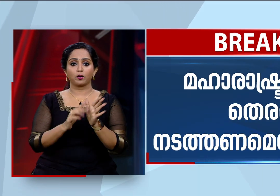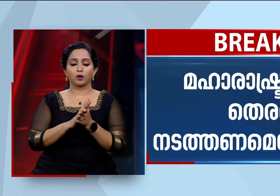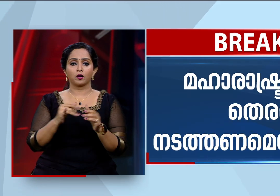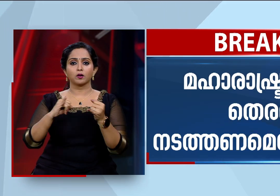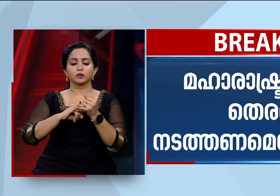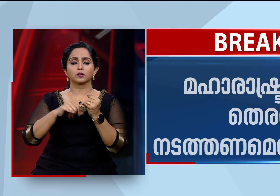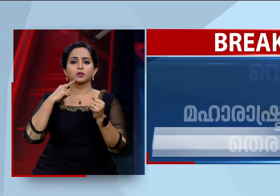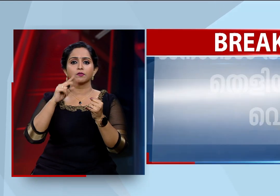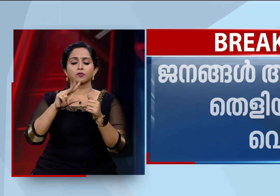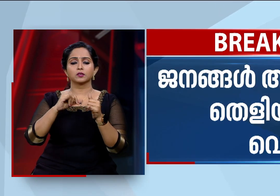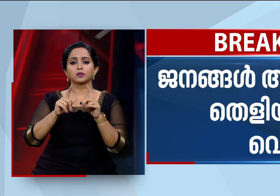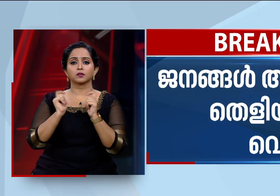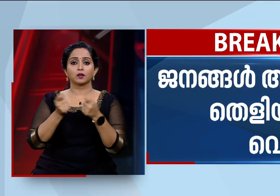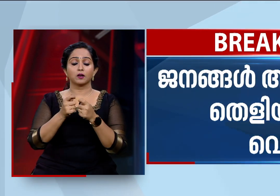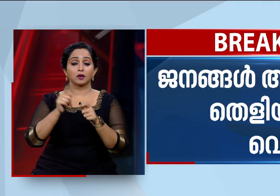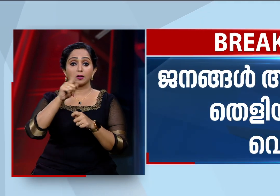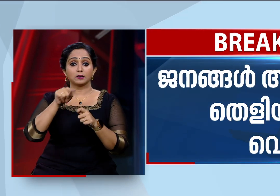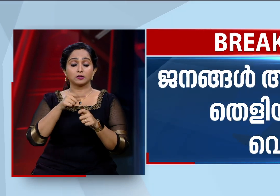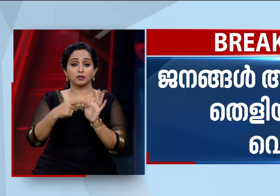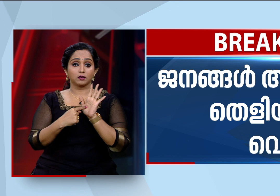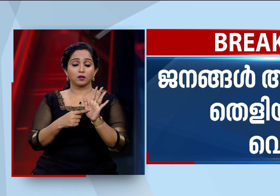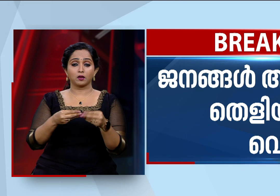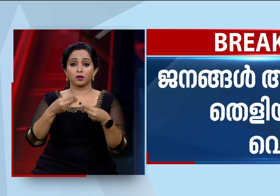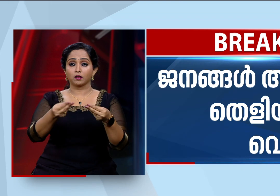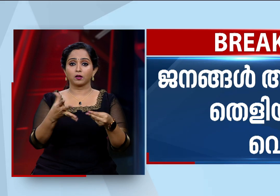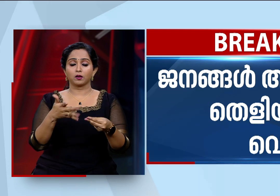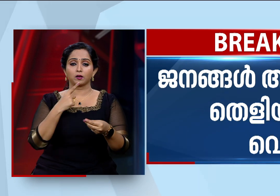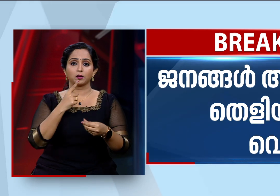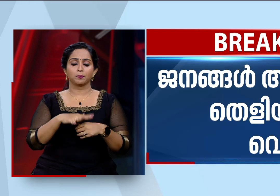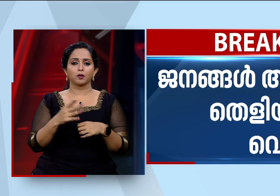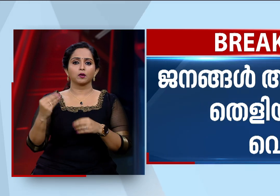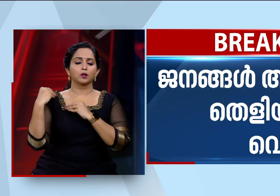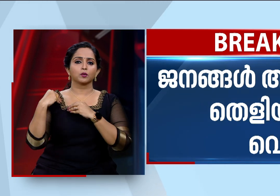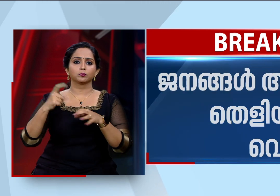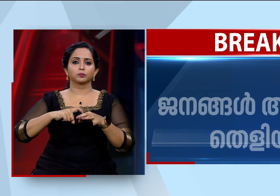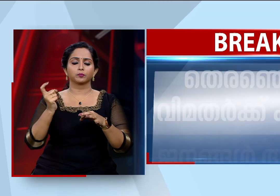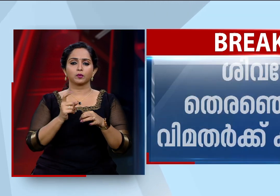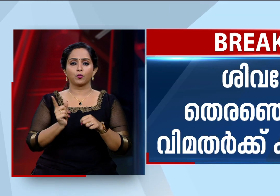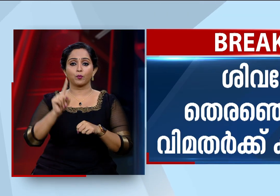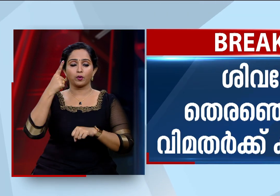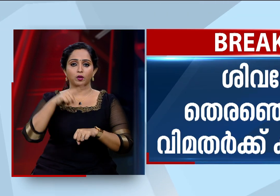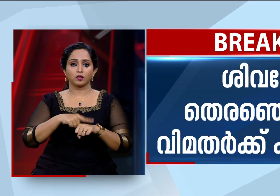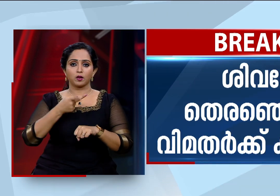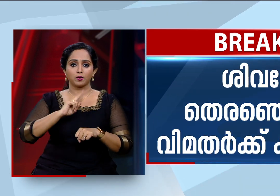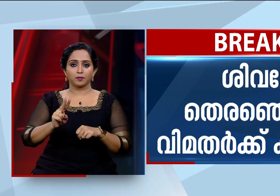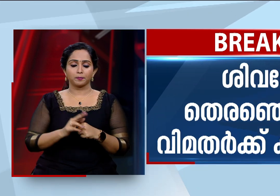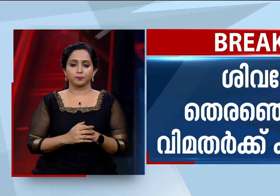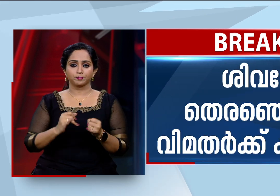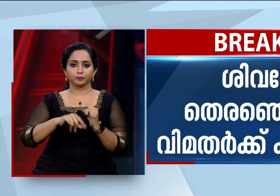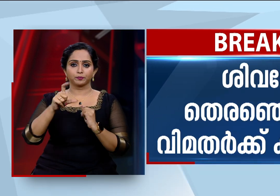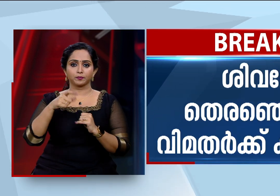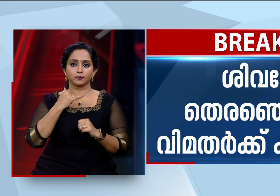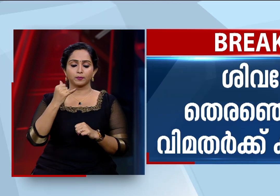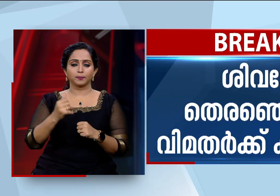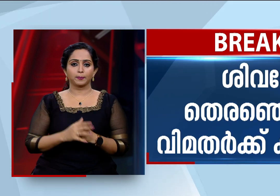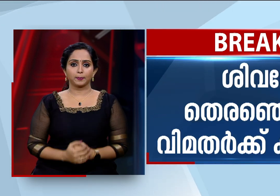വിമതർക്ക് കിട്ടില്ലെന്നും അദ്ദേഹം ആത്മവിശ്വാസം പ്രകടിപ്പിക്കുന്നു. അധികാരം നഷ്ടമായ ശേഷം ഇതാദ്യമായാണ് ഉദ്ധവിന്റെ പ്രതികരണം. ശ്രീനാഥ് ചന്ദ്രൻ ചേരുന്നു